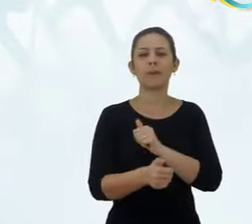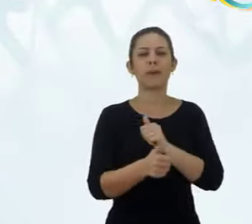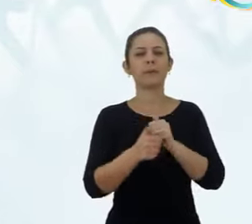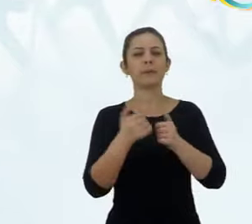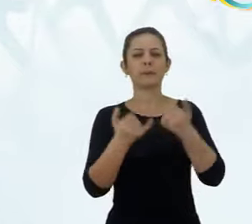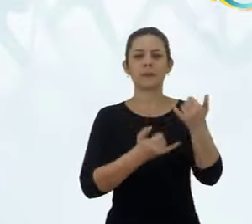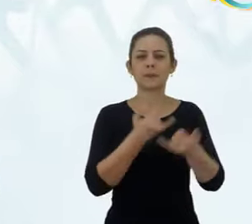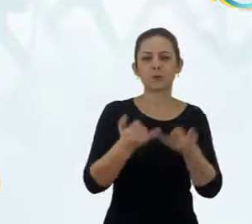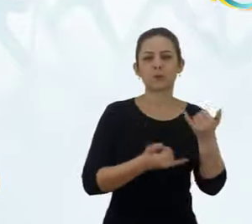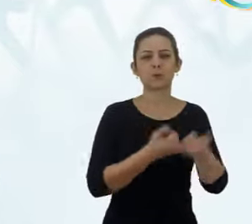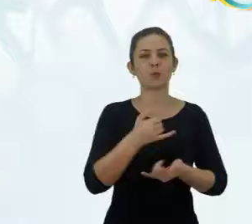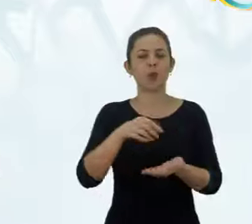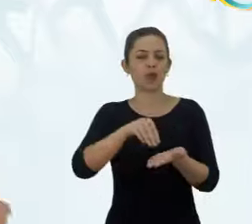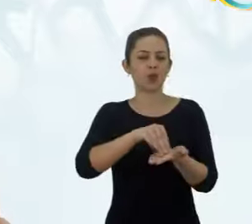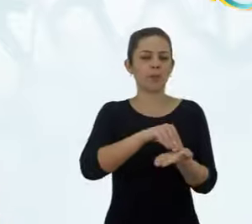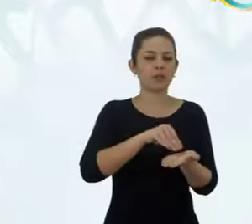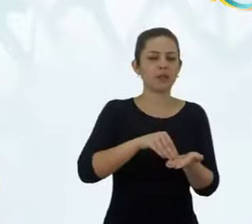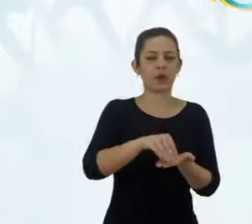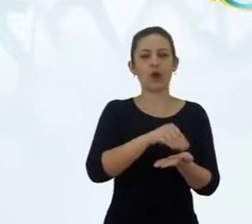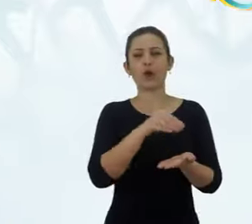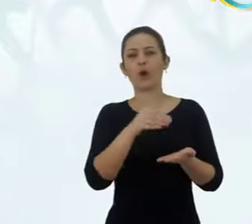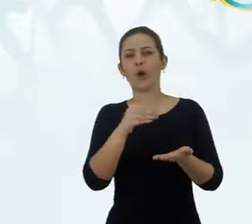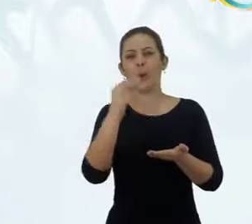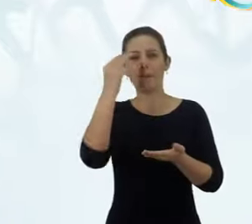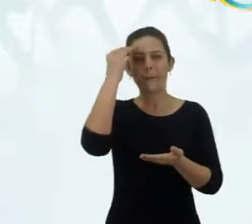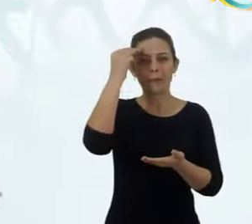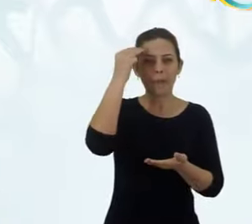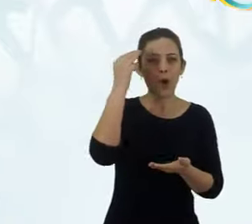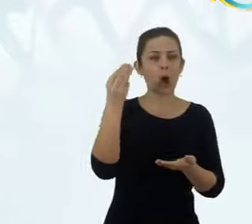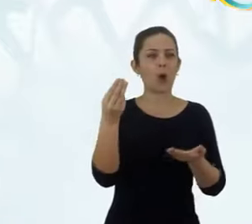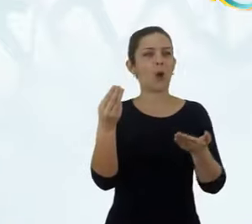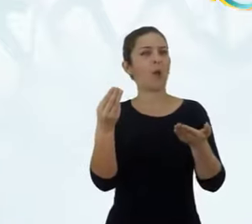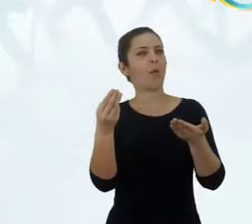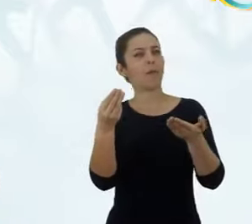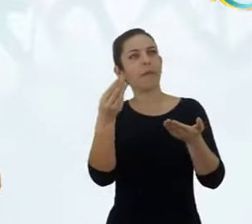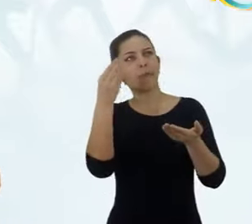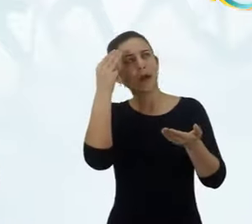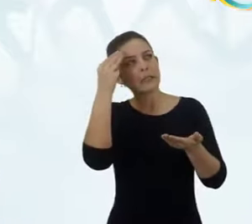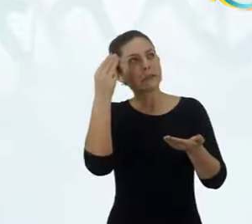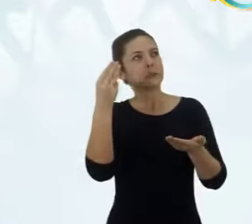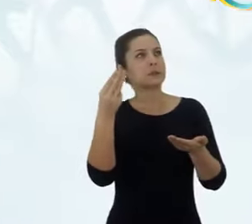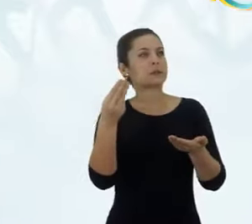muitos jogos também, dominó em libras, jogo de memória,